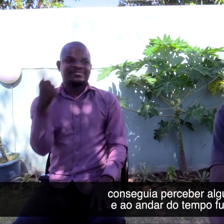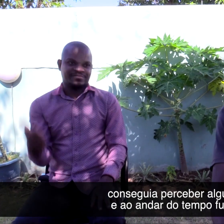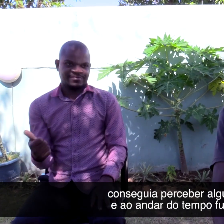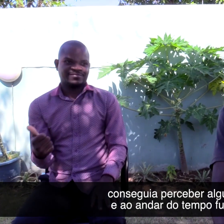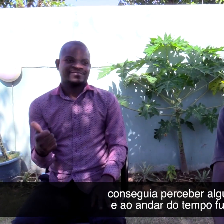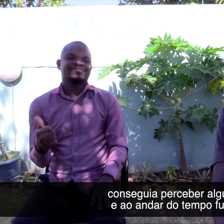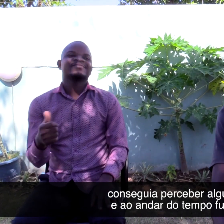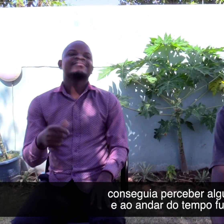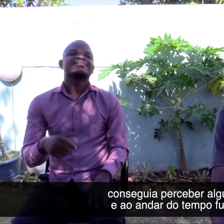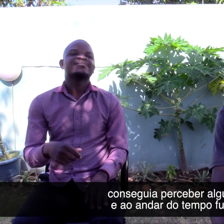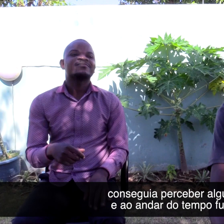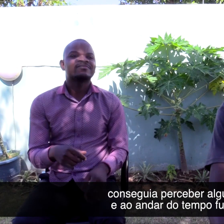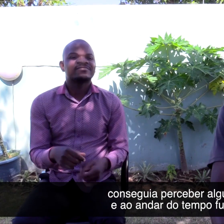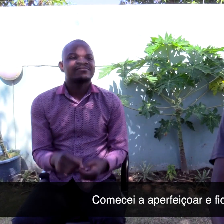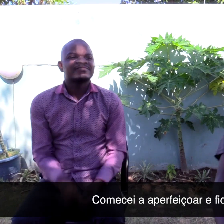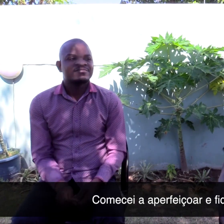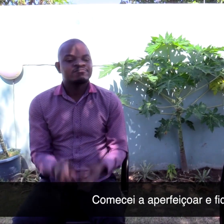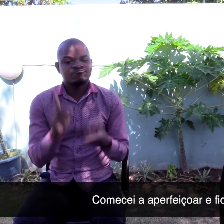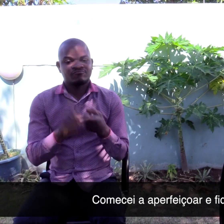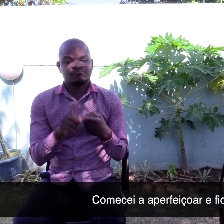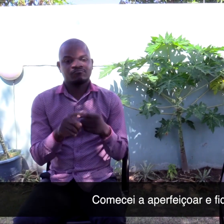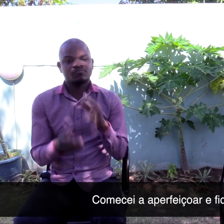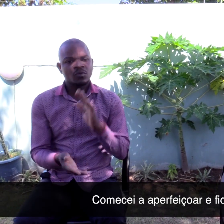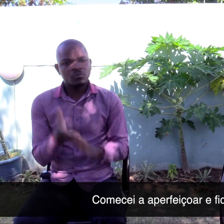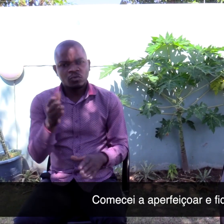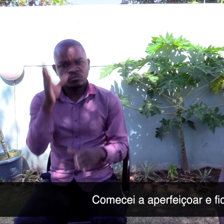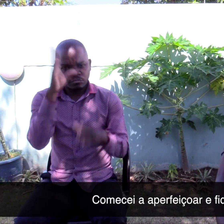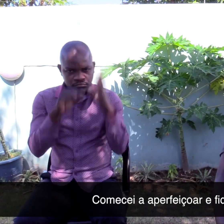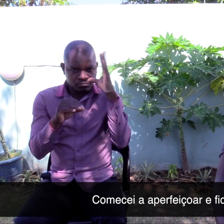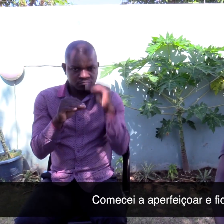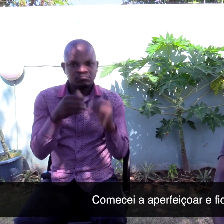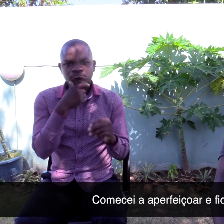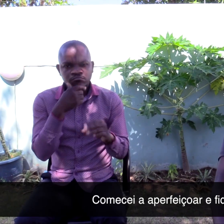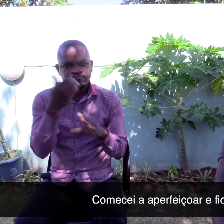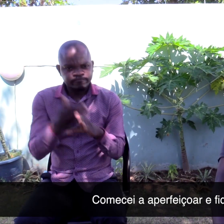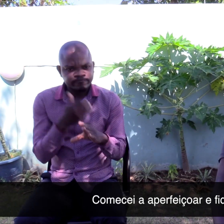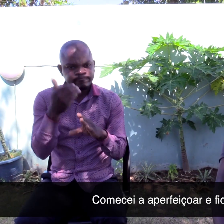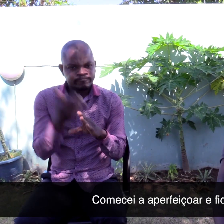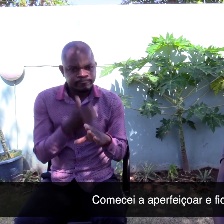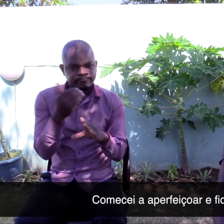Sim. E comecei a profissar. Sim.